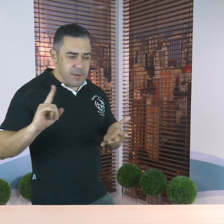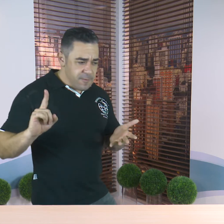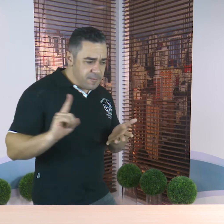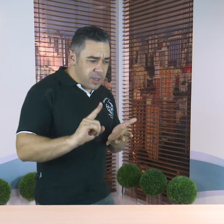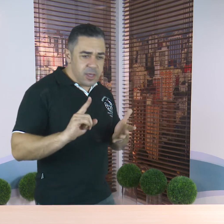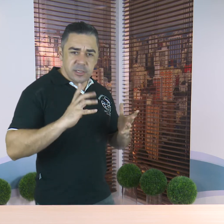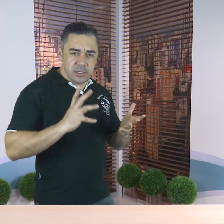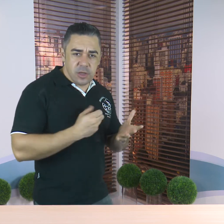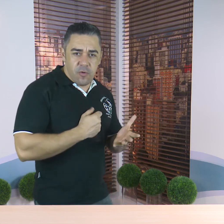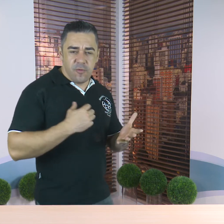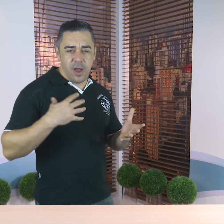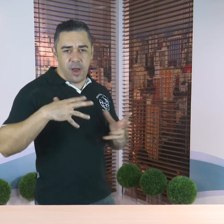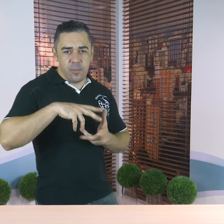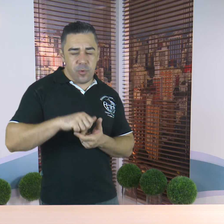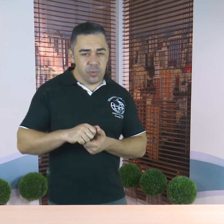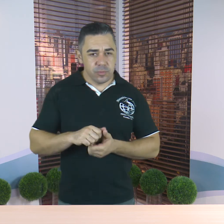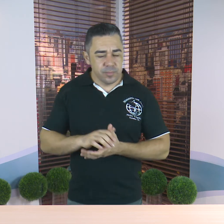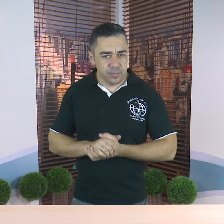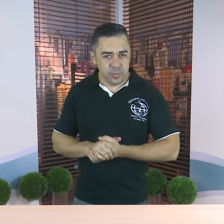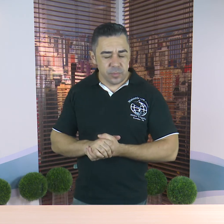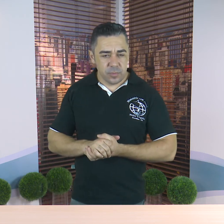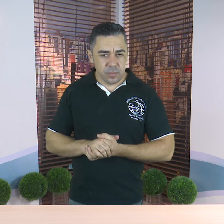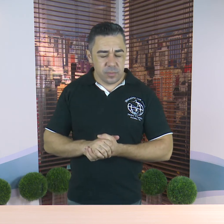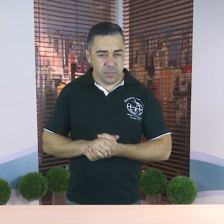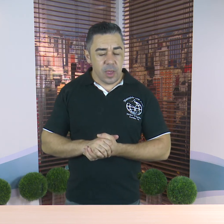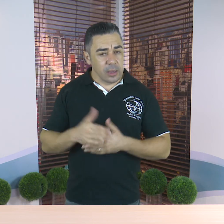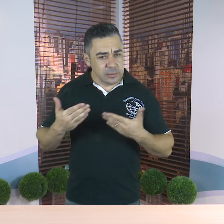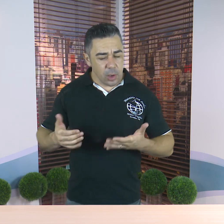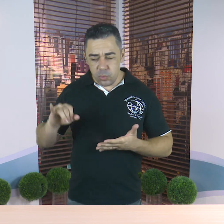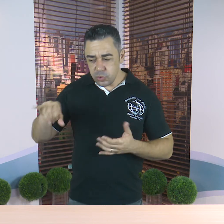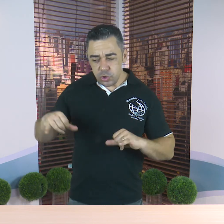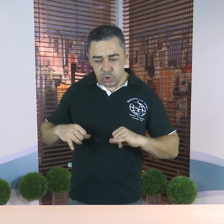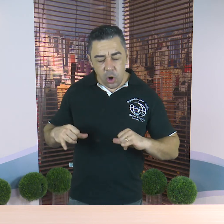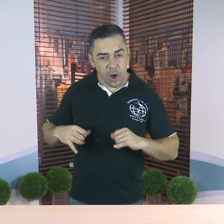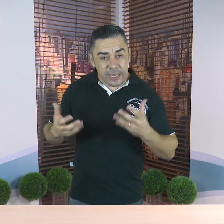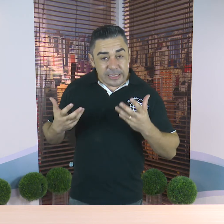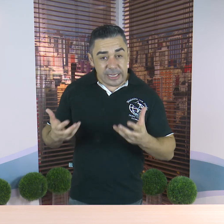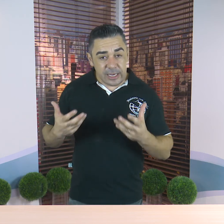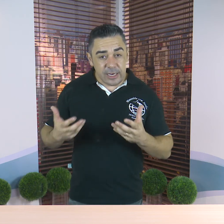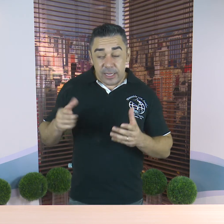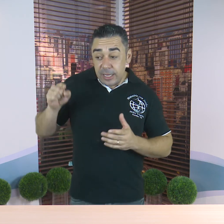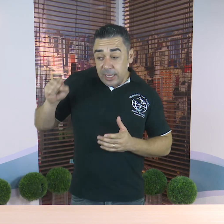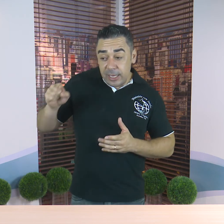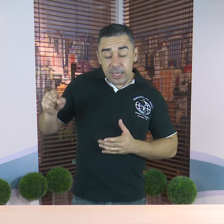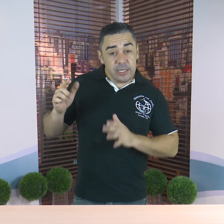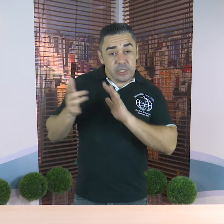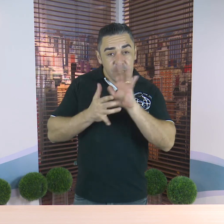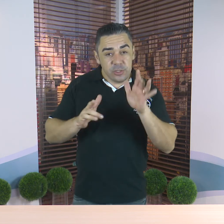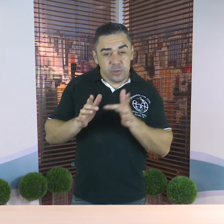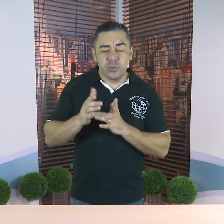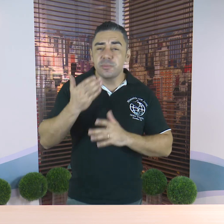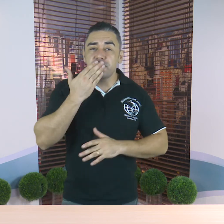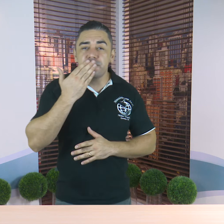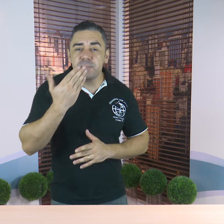tempos e da qual ele próprio participará. O patriarca queria a intercessão desse justo, imparcial